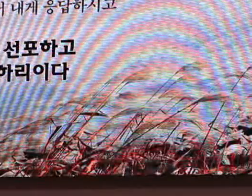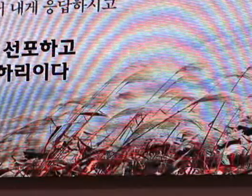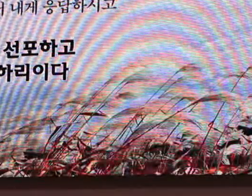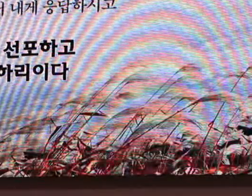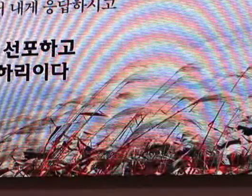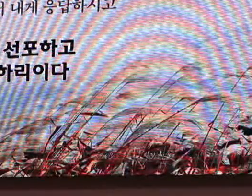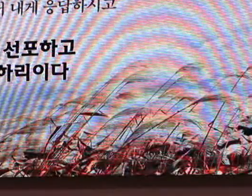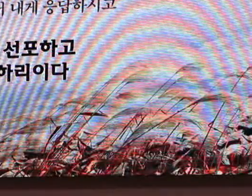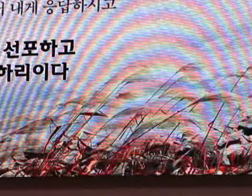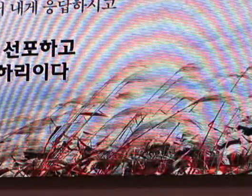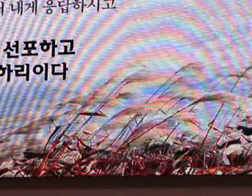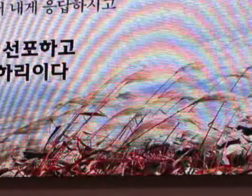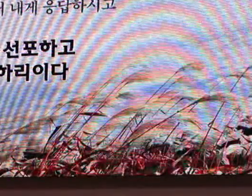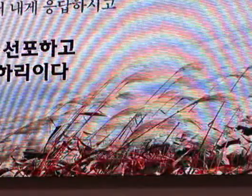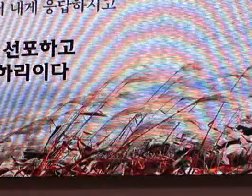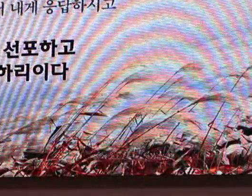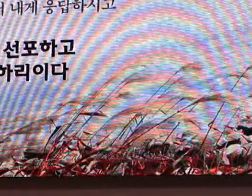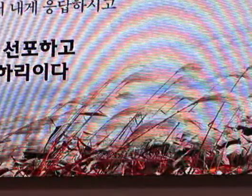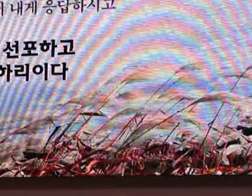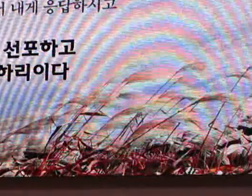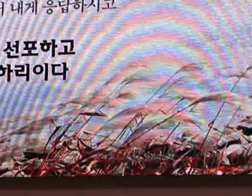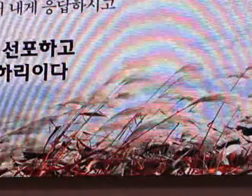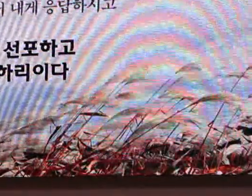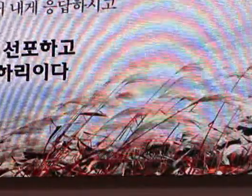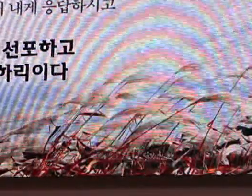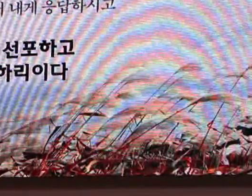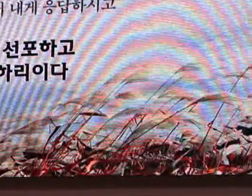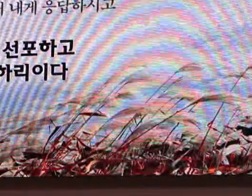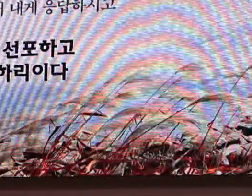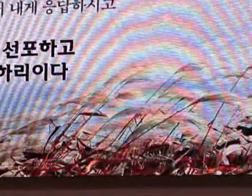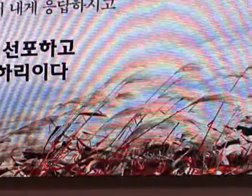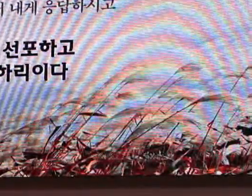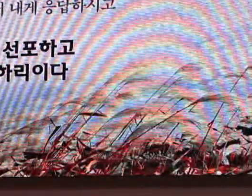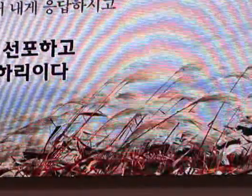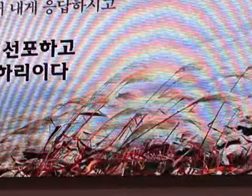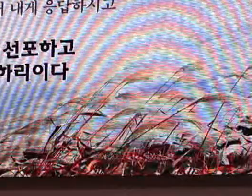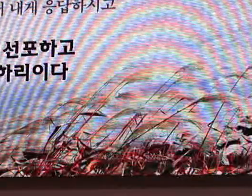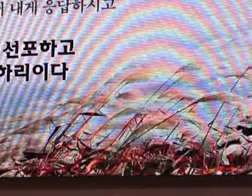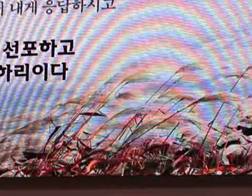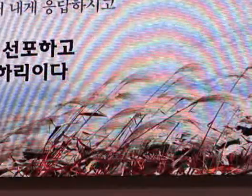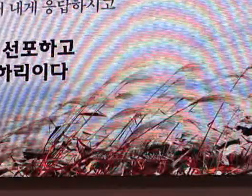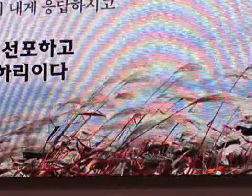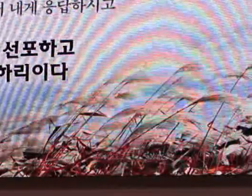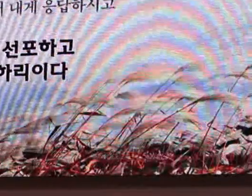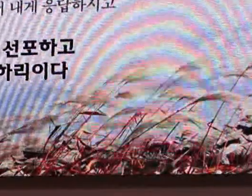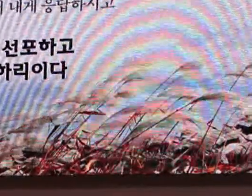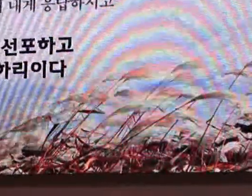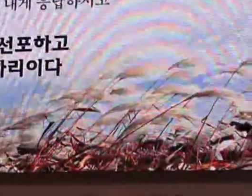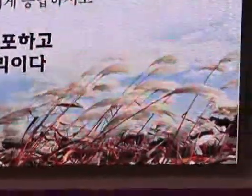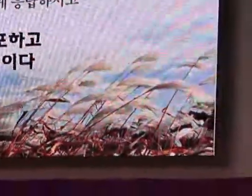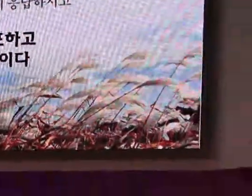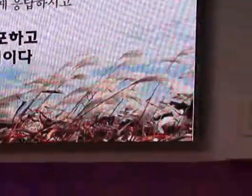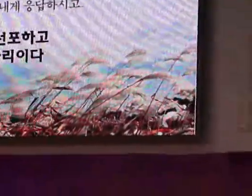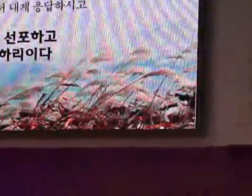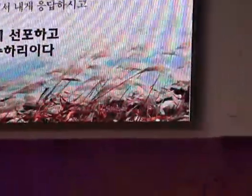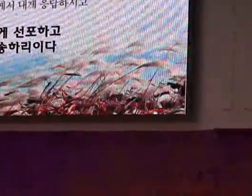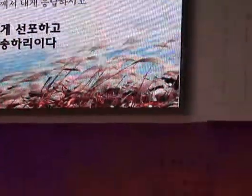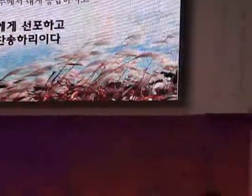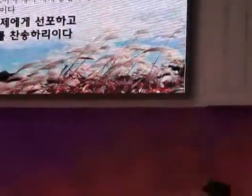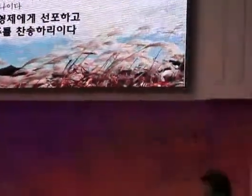이시여 신원을 도우소서. 나를 사자의 입에서 구하소서. 주께서 내게 응답하시고 들소의 뿔에서